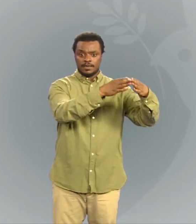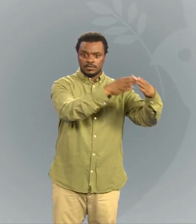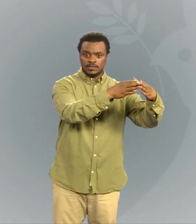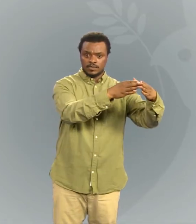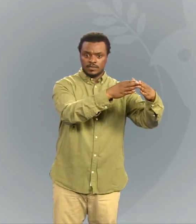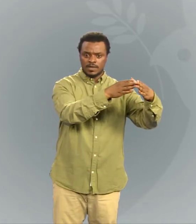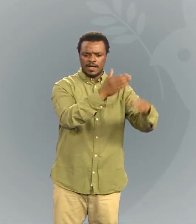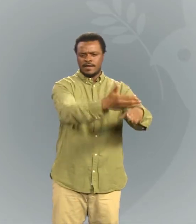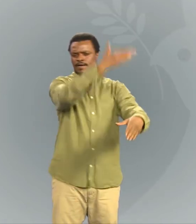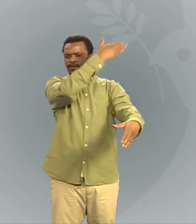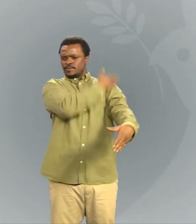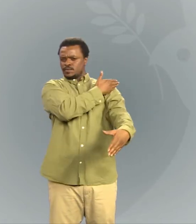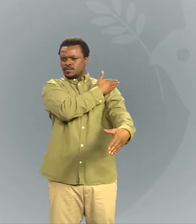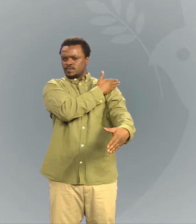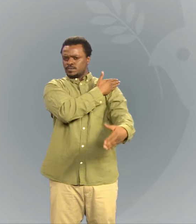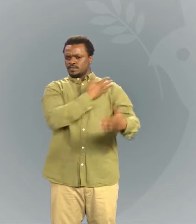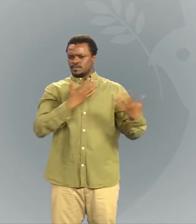Noé avait fait une fenêtre dans le bateau.